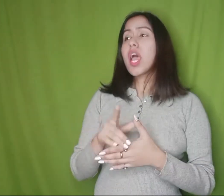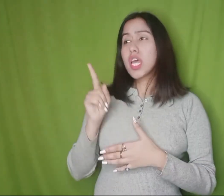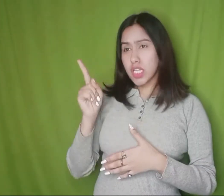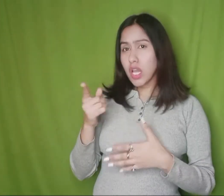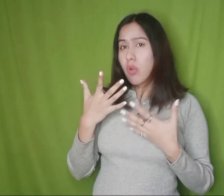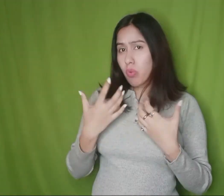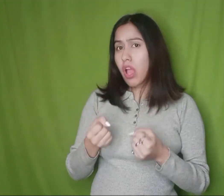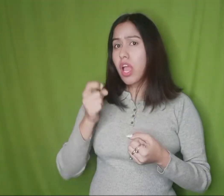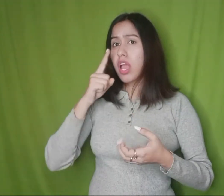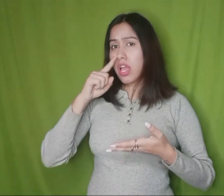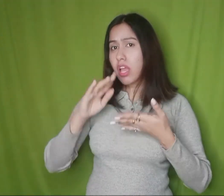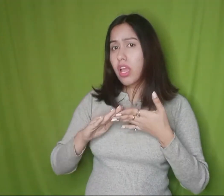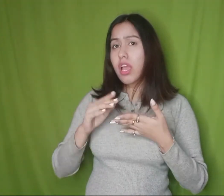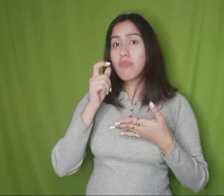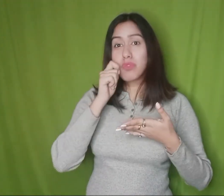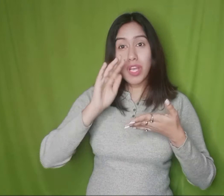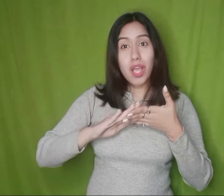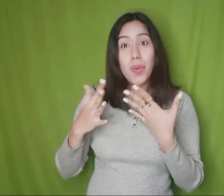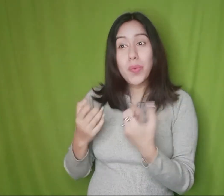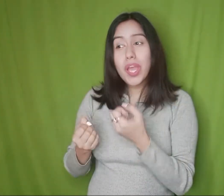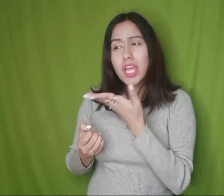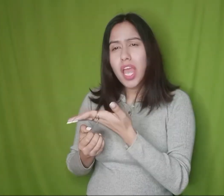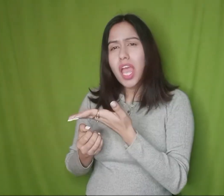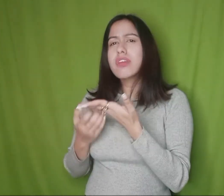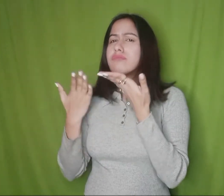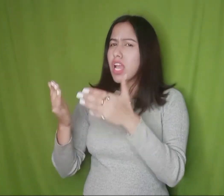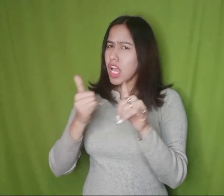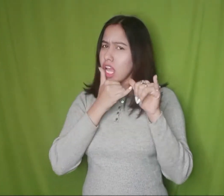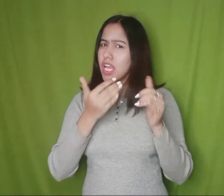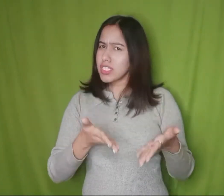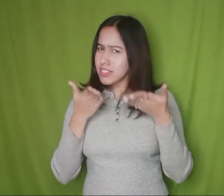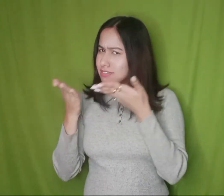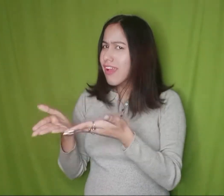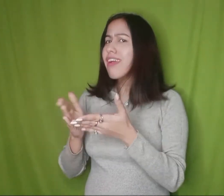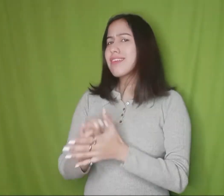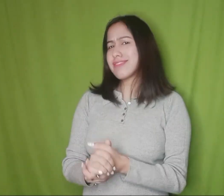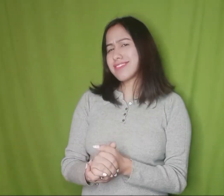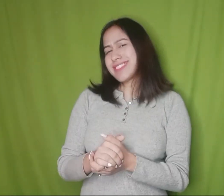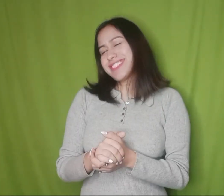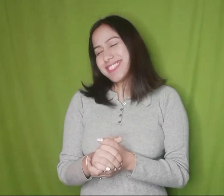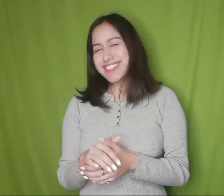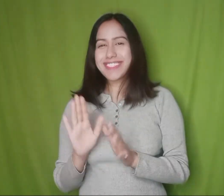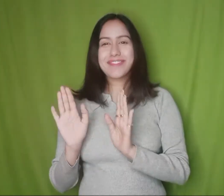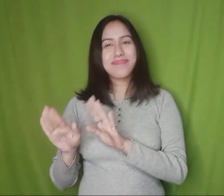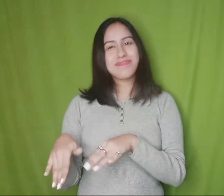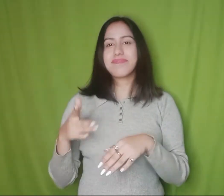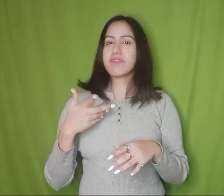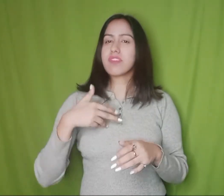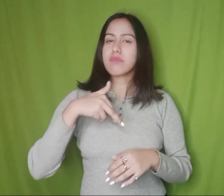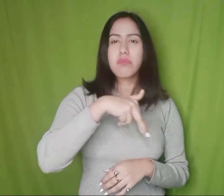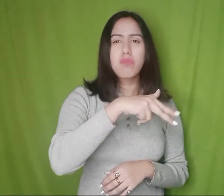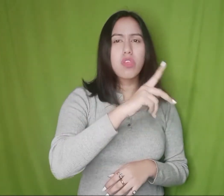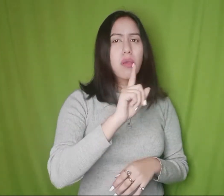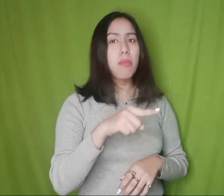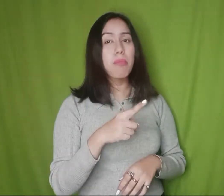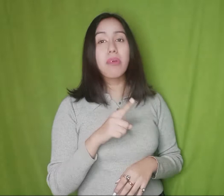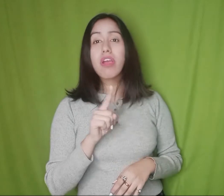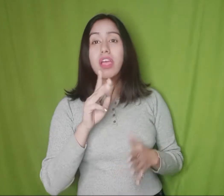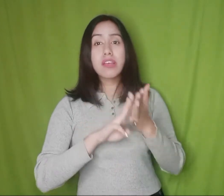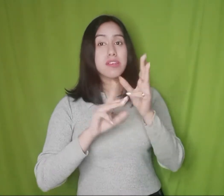माँ ने उसे फूल की टोकरी थमाते हुए कहा, तेरा दूल्हा? ये क्या बैठा सामने? तेरा कृष्णा। माँ तो हंसते हुए